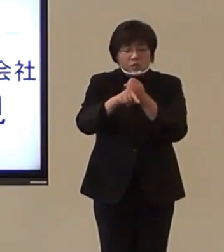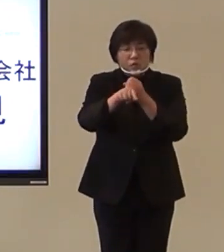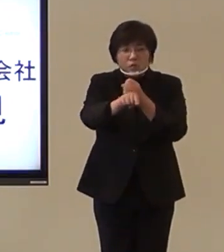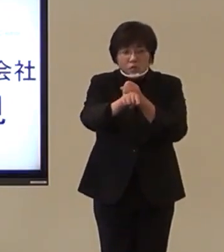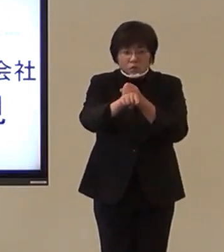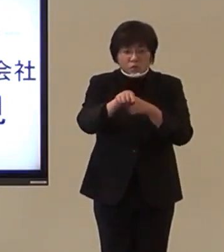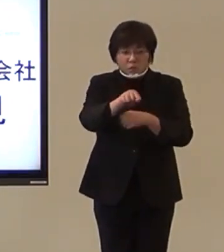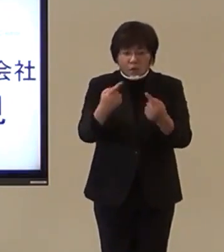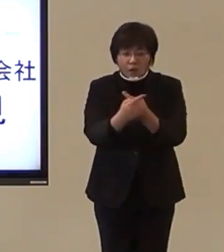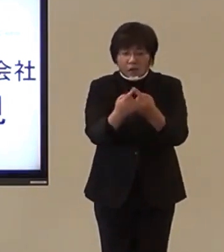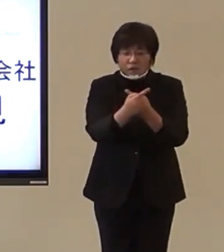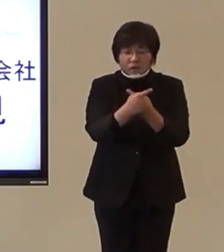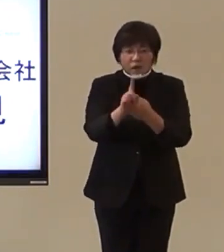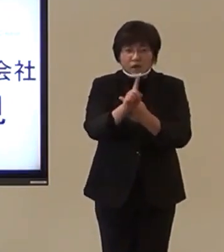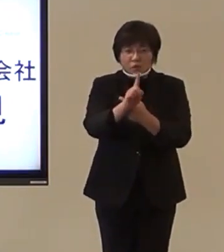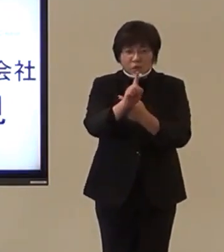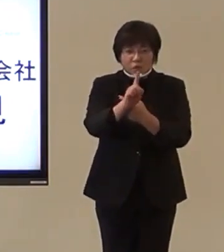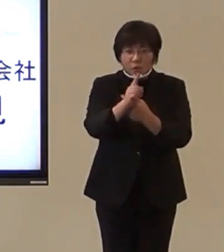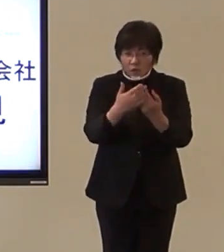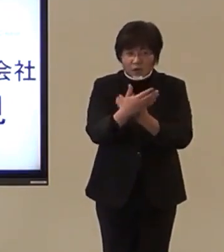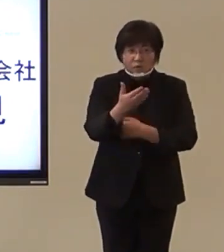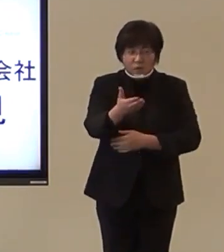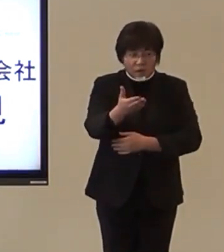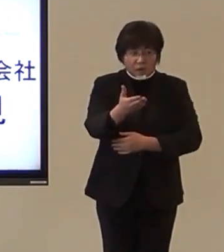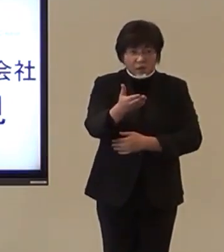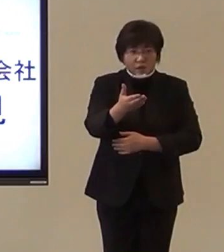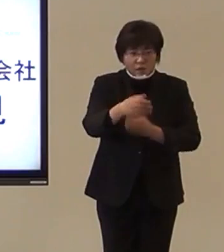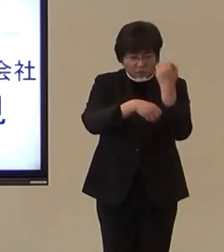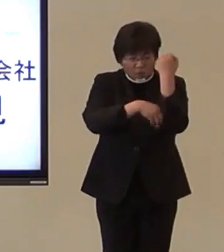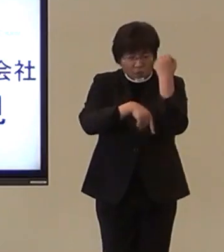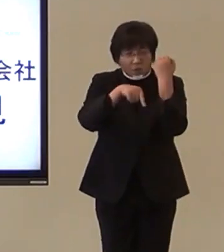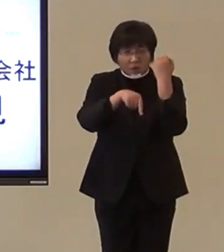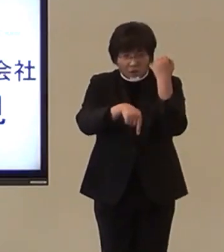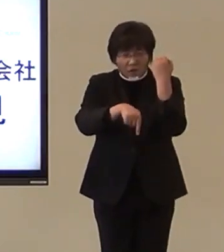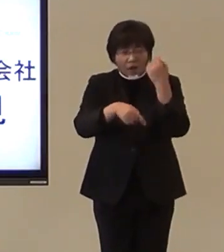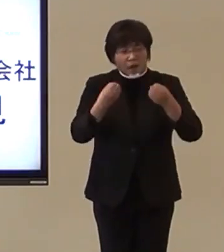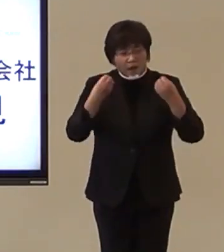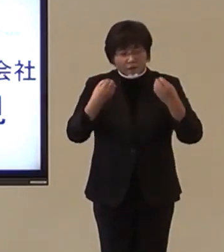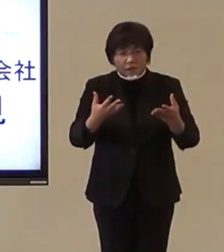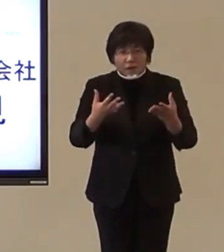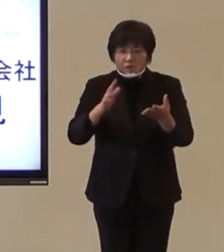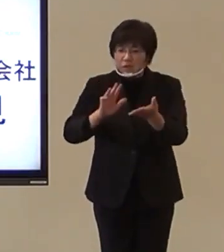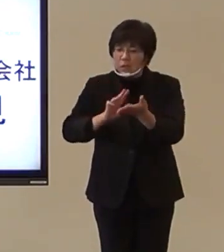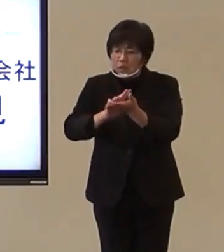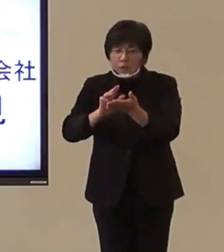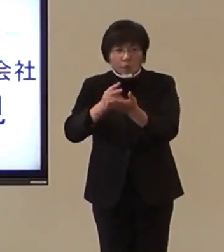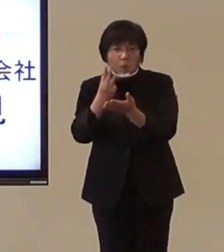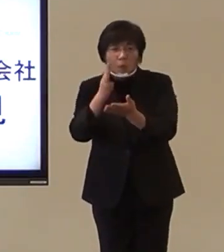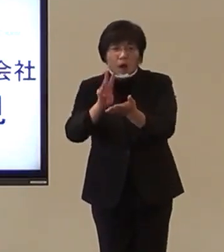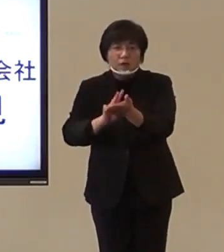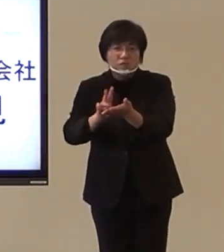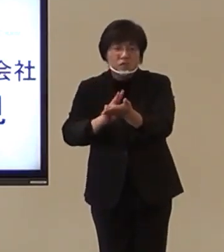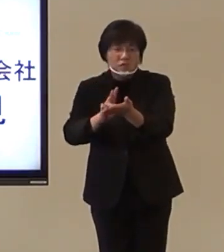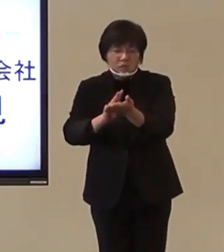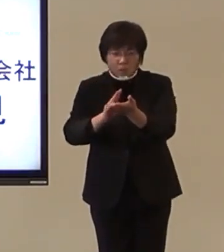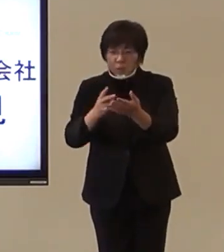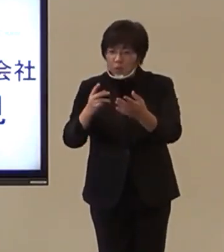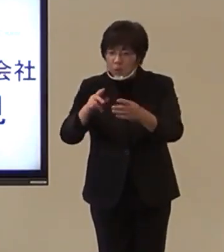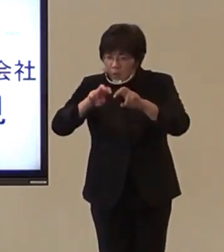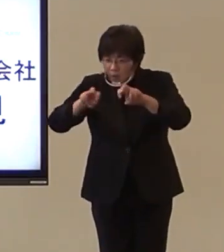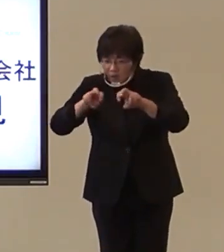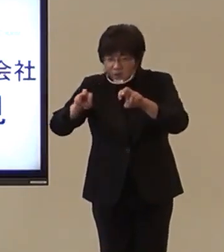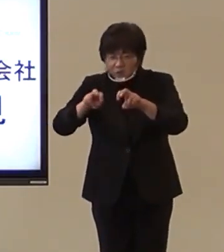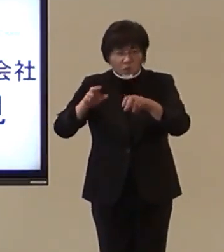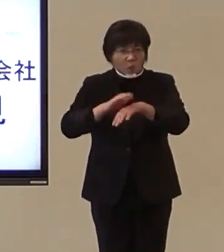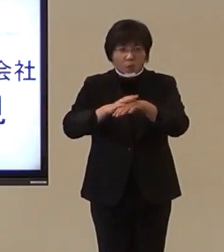変異が起こったものをどこの根本的な形で新しい治療薬ワクチンができるのかとか、この辺は今最前